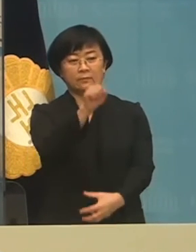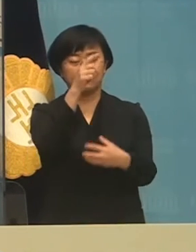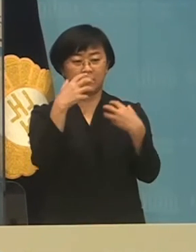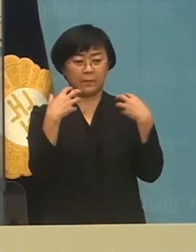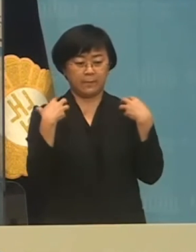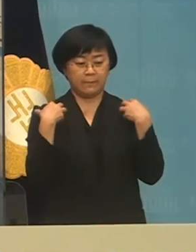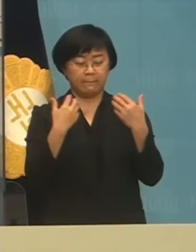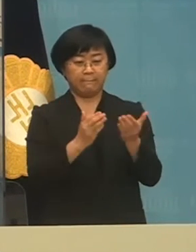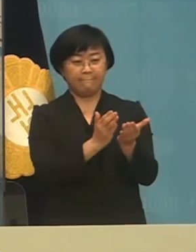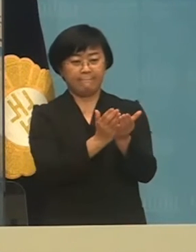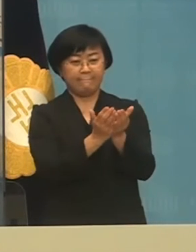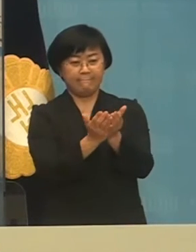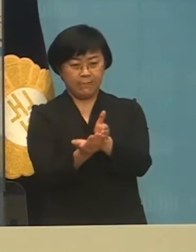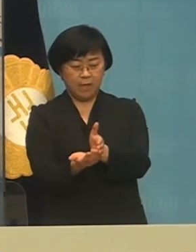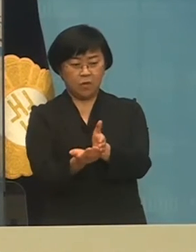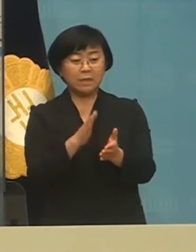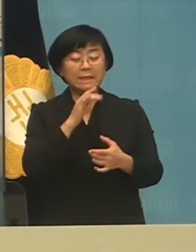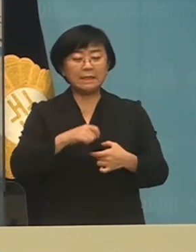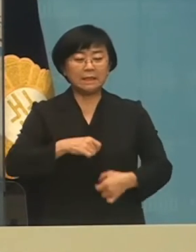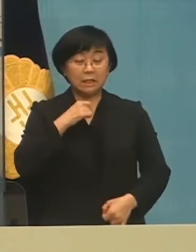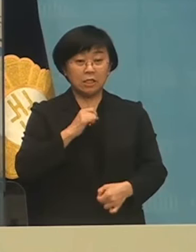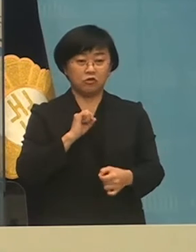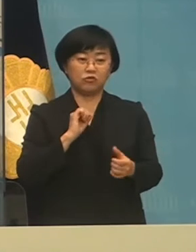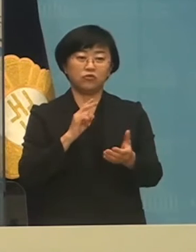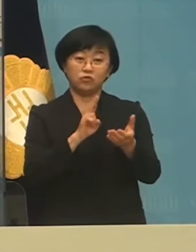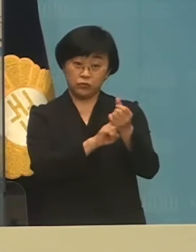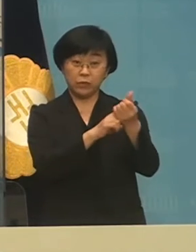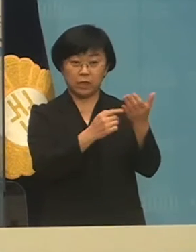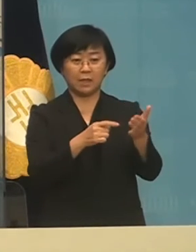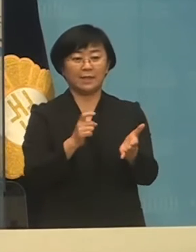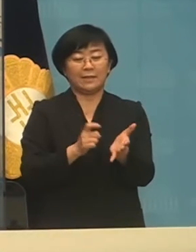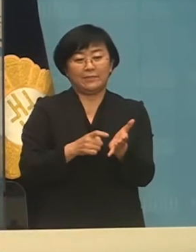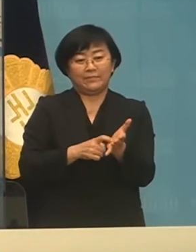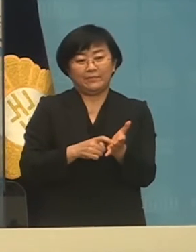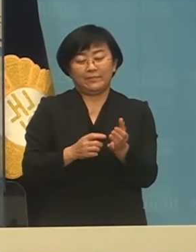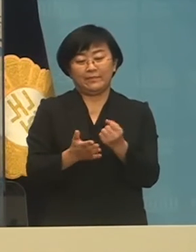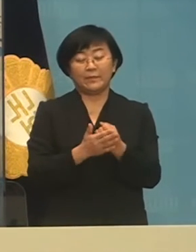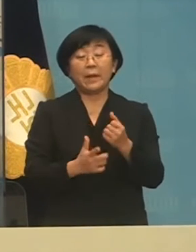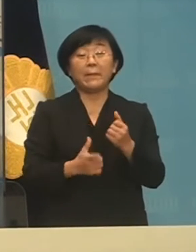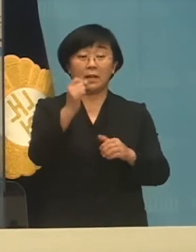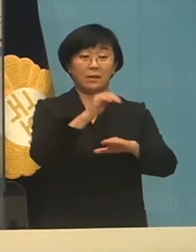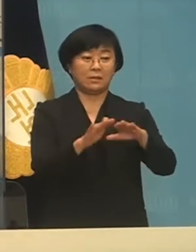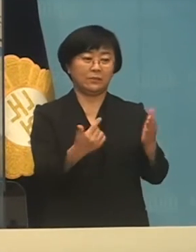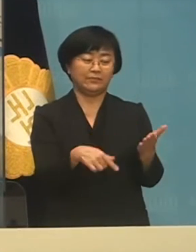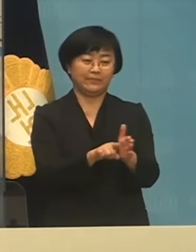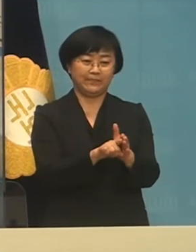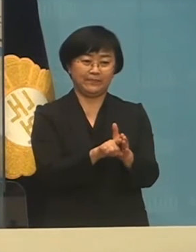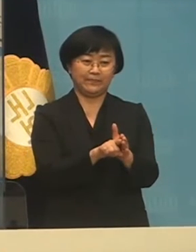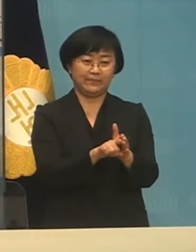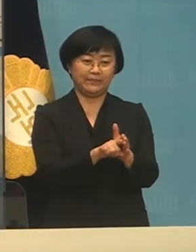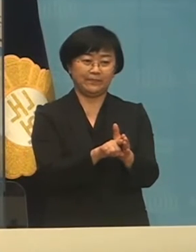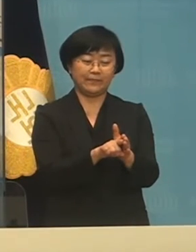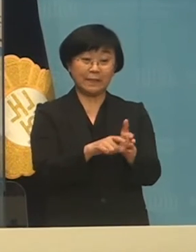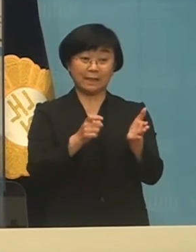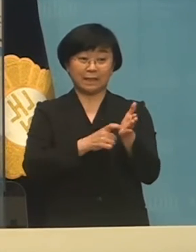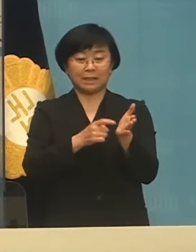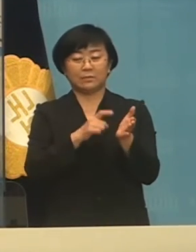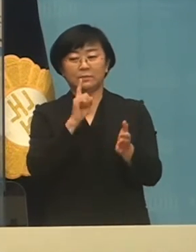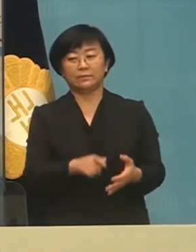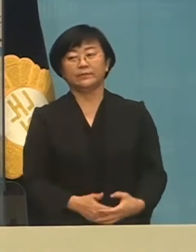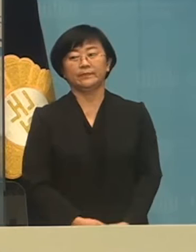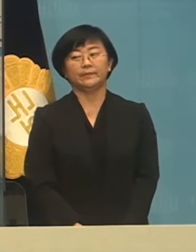정부에서는 세월호 진실을 덮기에 급급했고 세월호 참사 문제를 조속히 덮기 위해 급급하기만 했습니다.